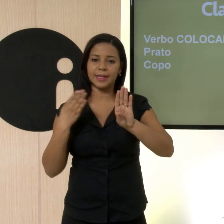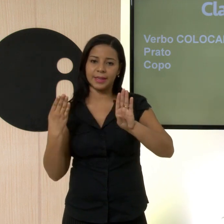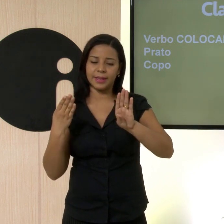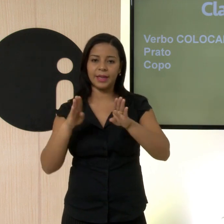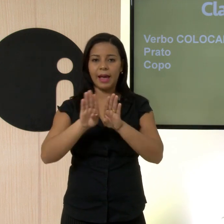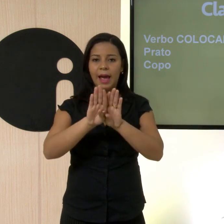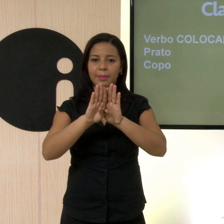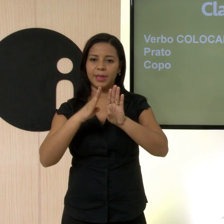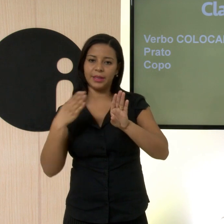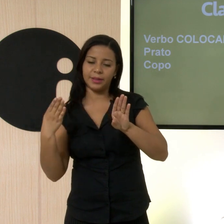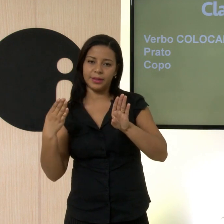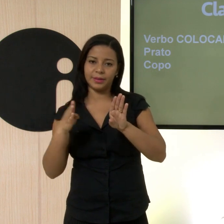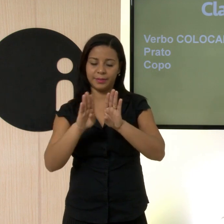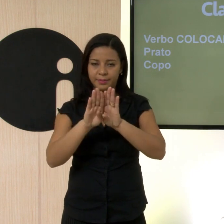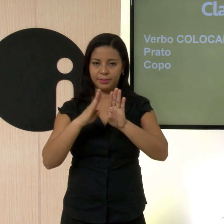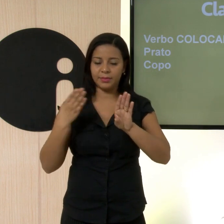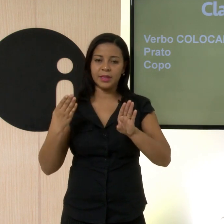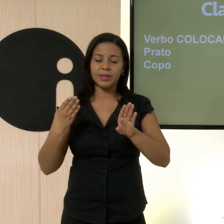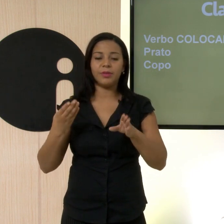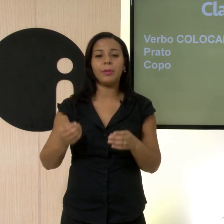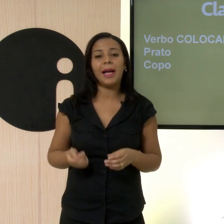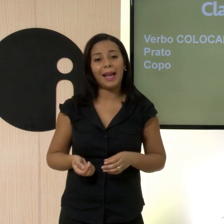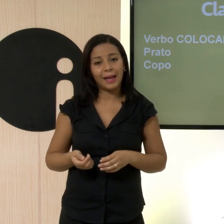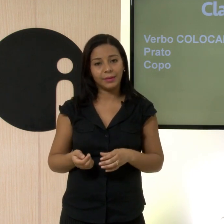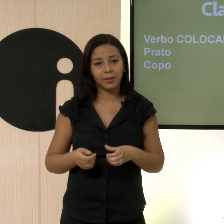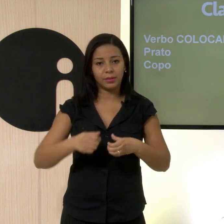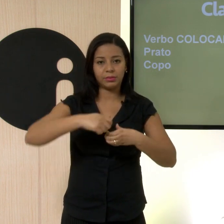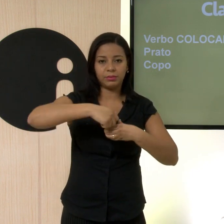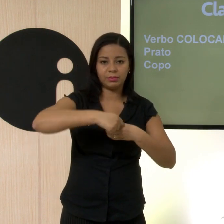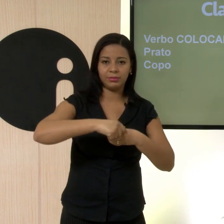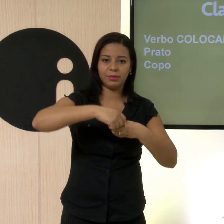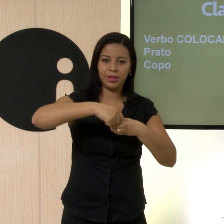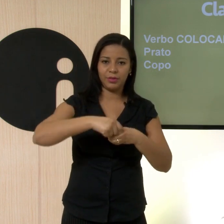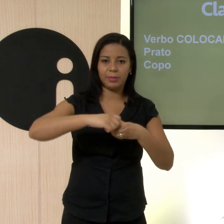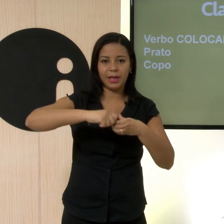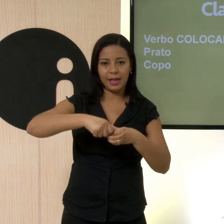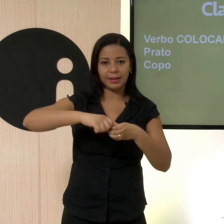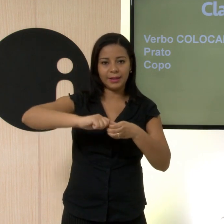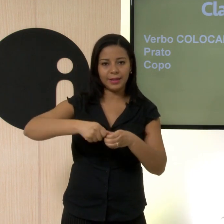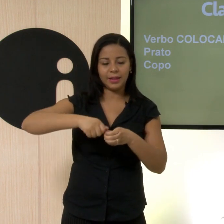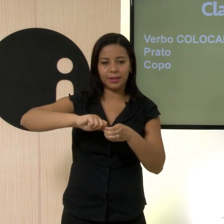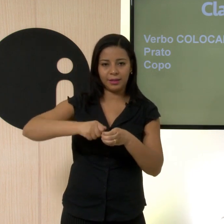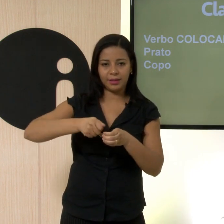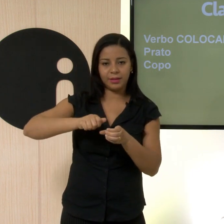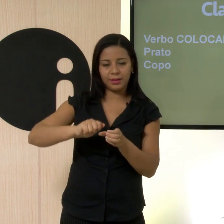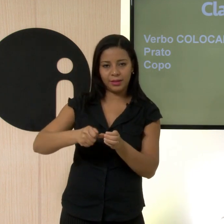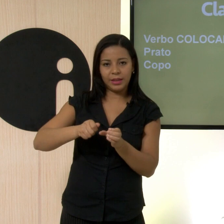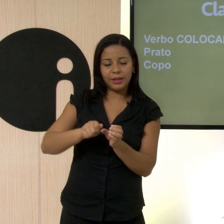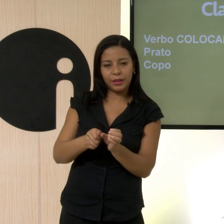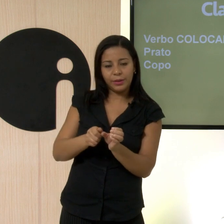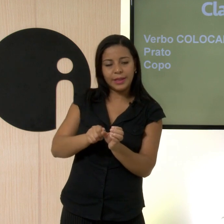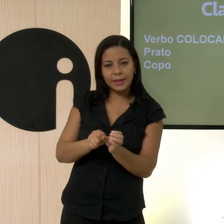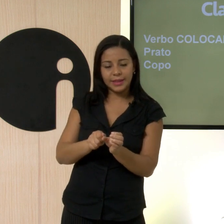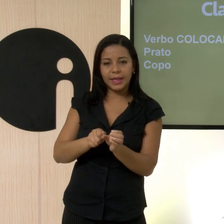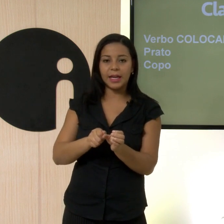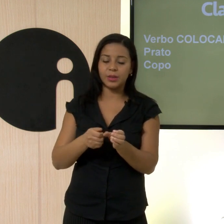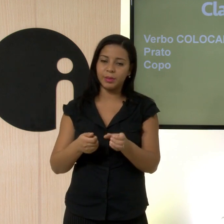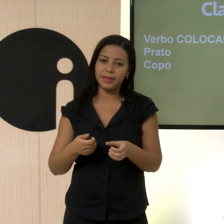esse. Abrir. Se for uma lata, vou abrir a lata assim. Então, nesse caso, eu